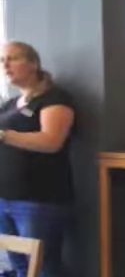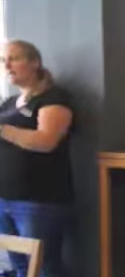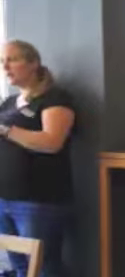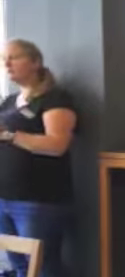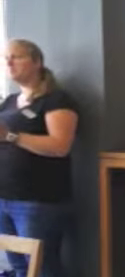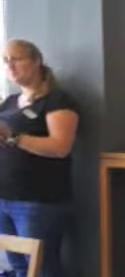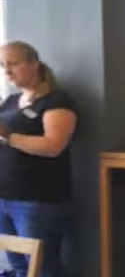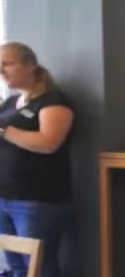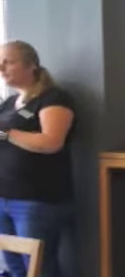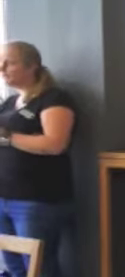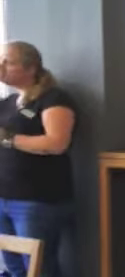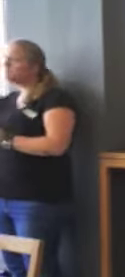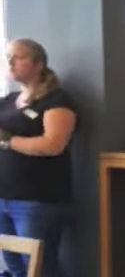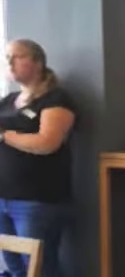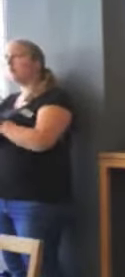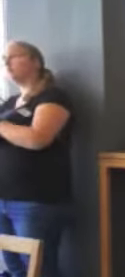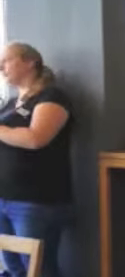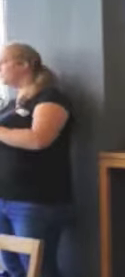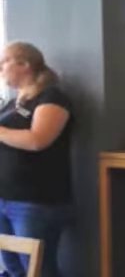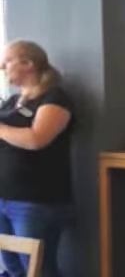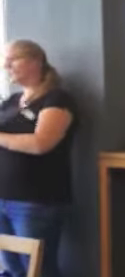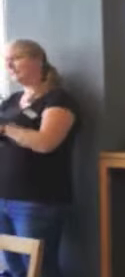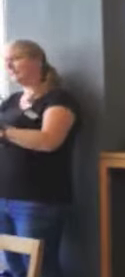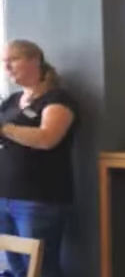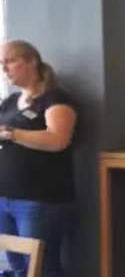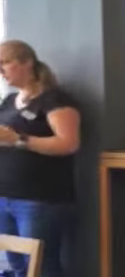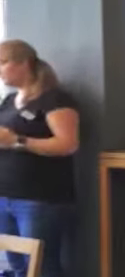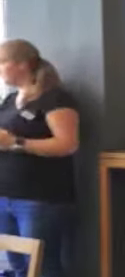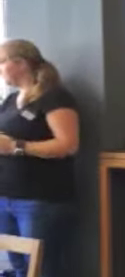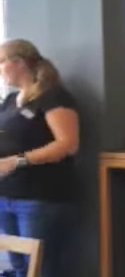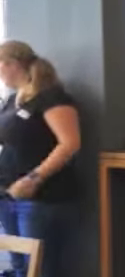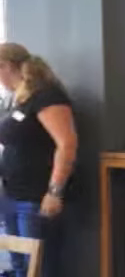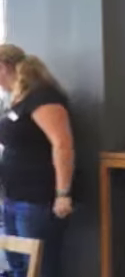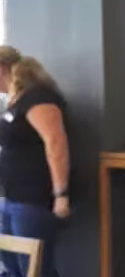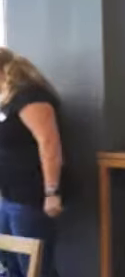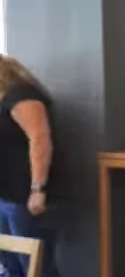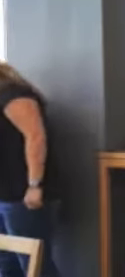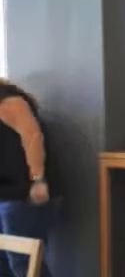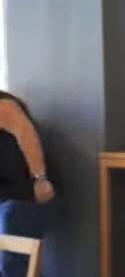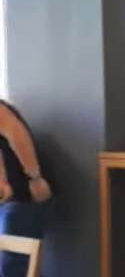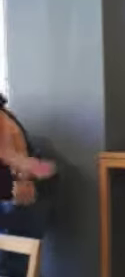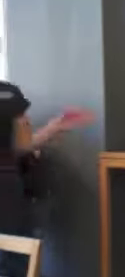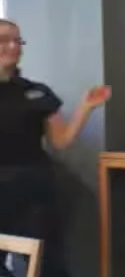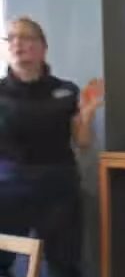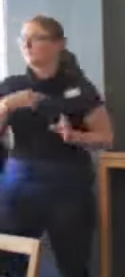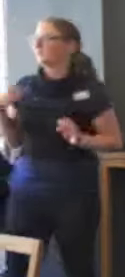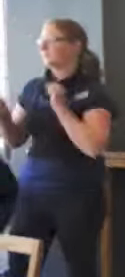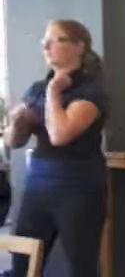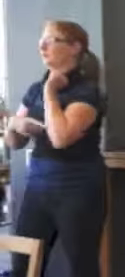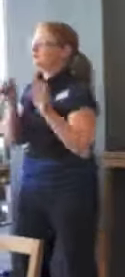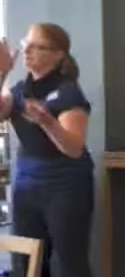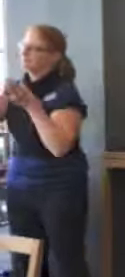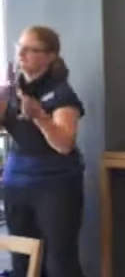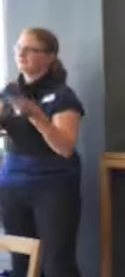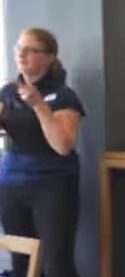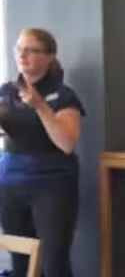är gruvindustrin. Jo, för den här idén, modellen vill ju ska spridas till andra branscher. Och resonemanget är, klarar man det